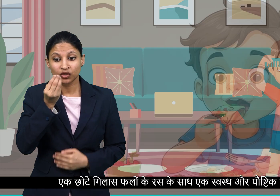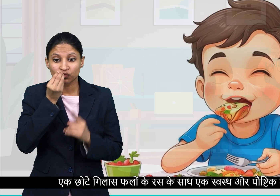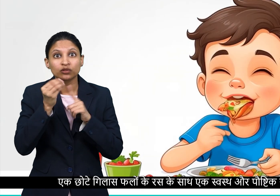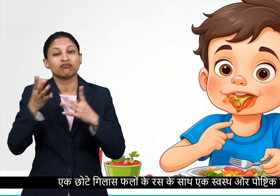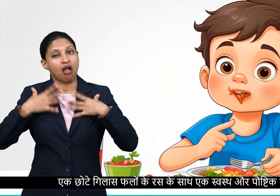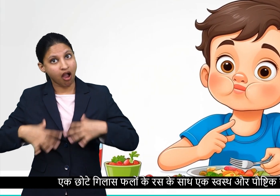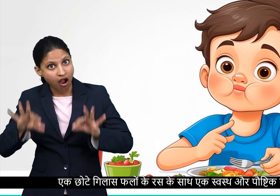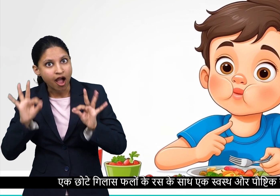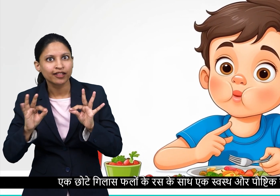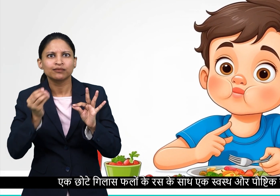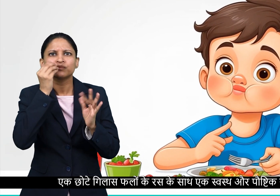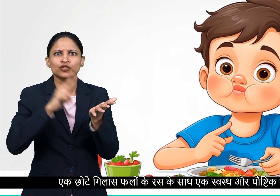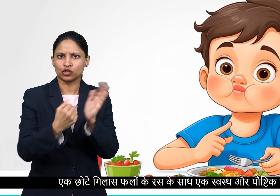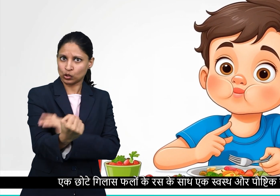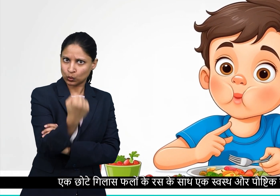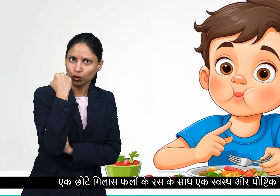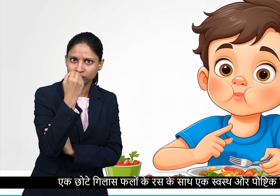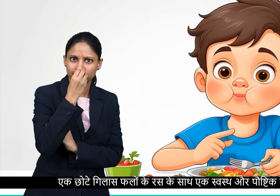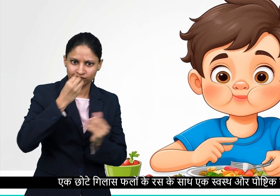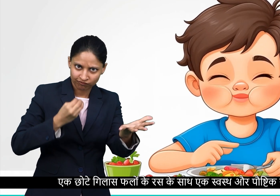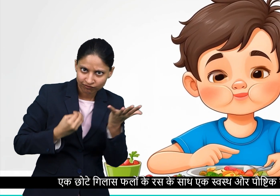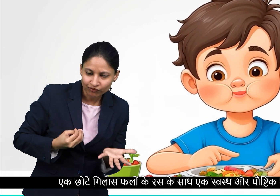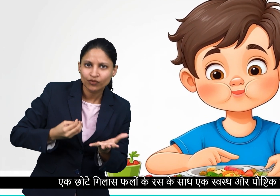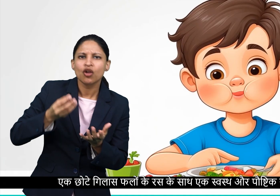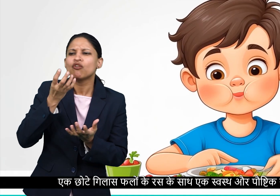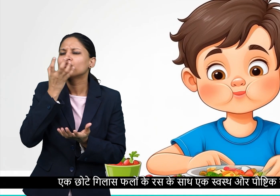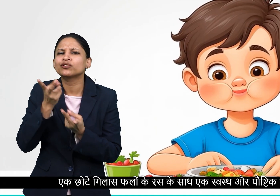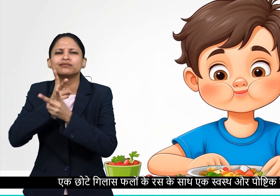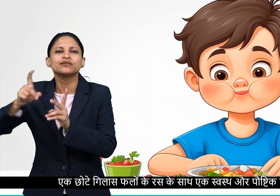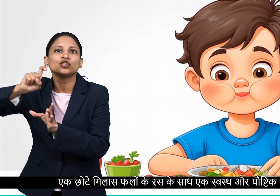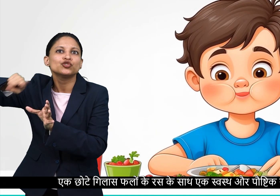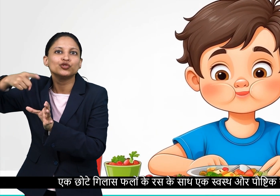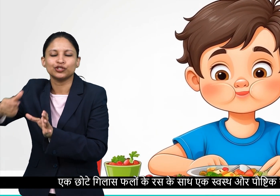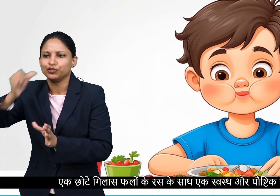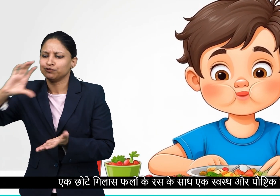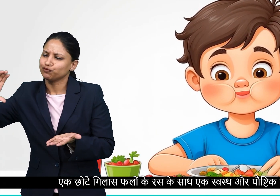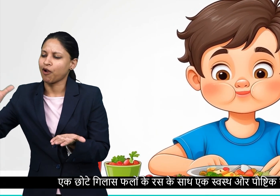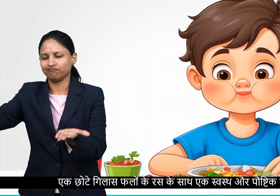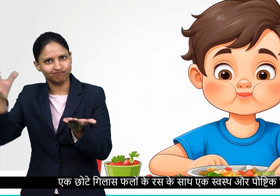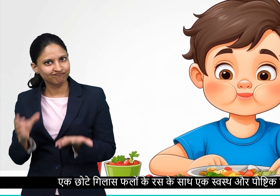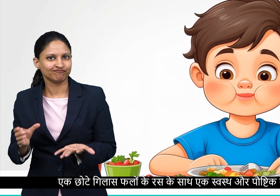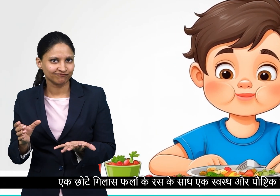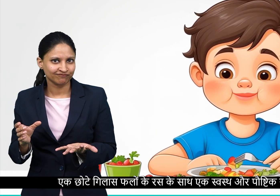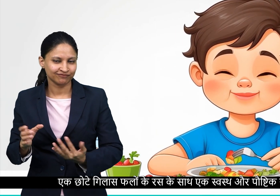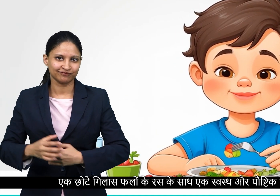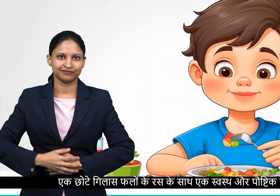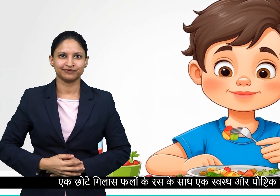एक छोटे गिलास फलों के रस के साथ एक स्वस्थ और पौष्टिक नाश्ता करेंगे।